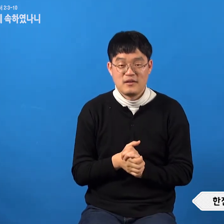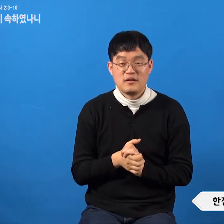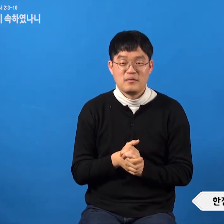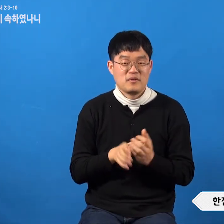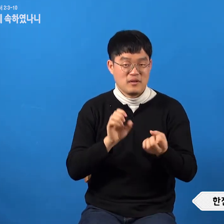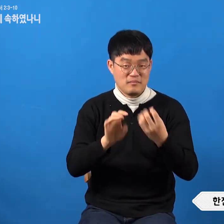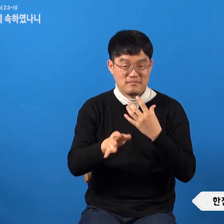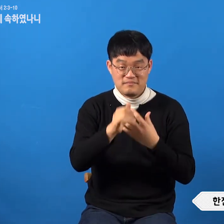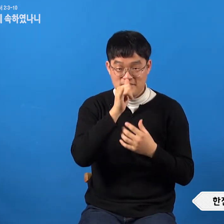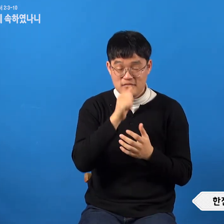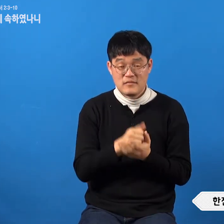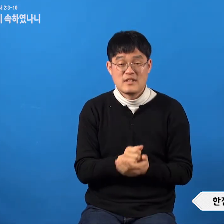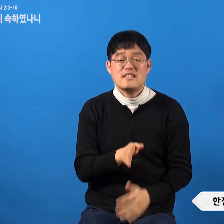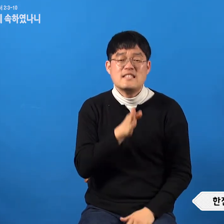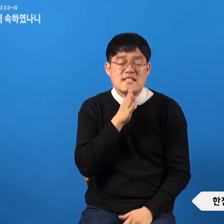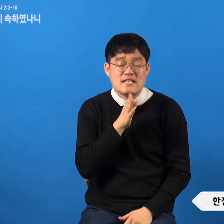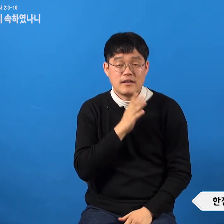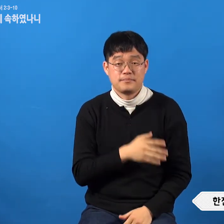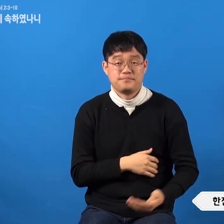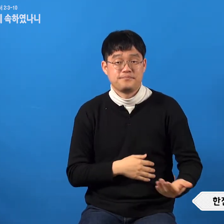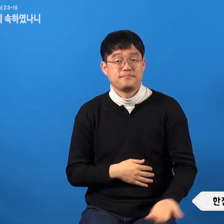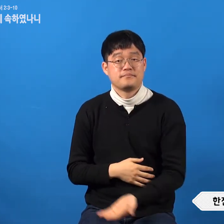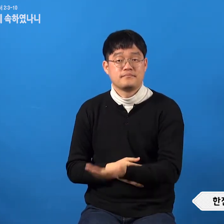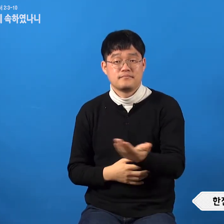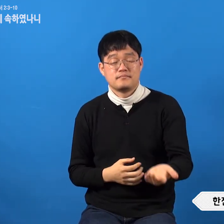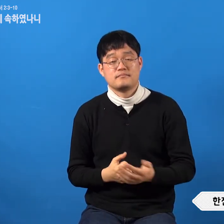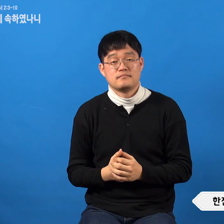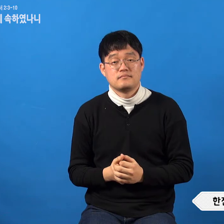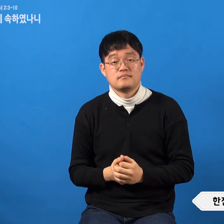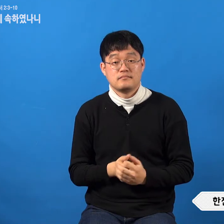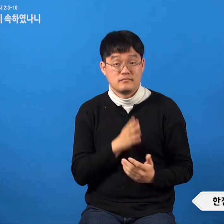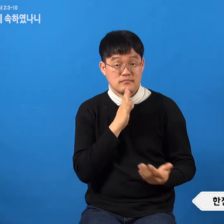분도 있는 것 같은데 그게 아니고 진짜로